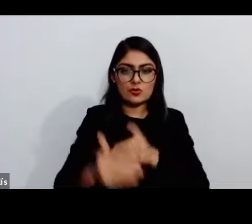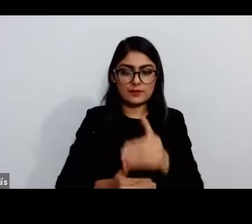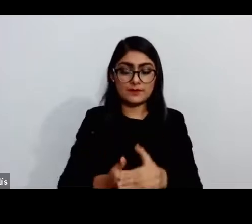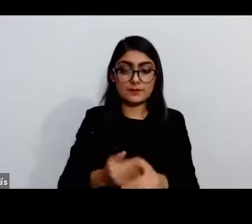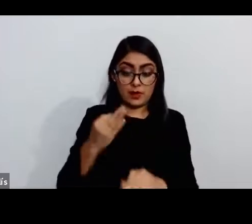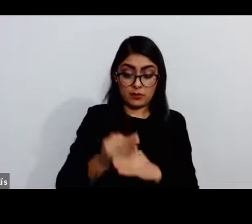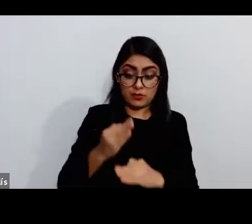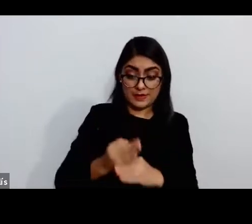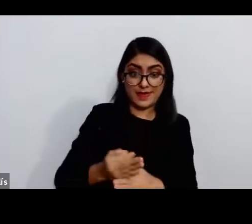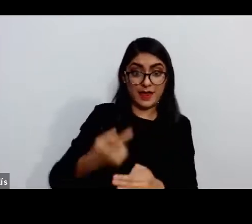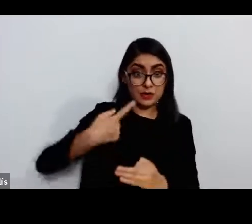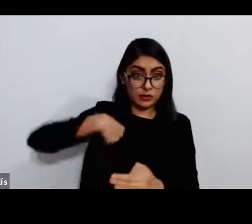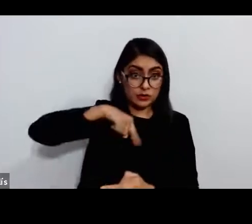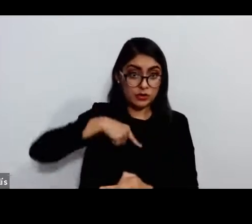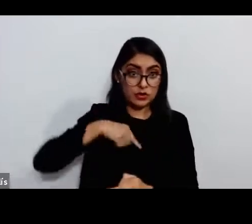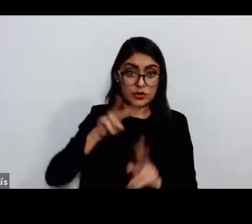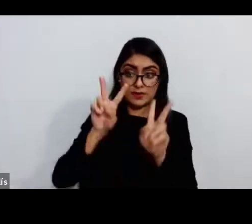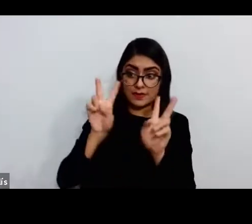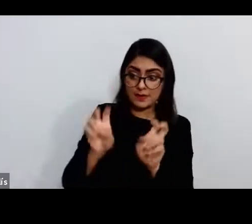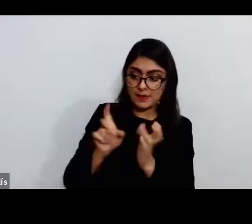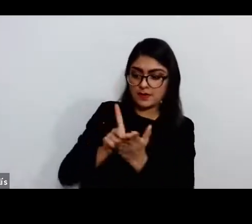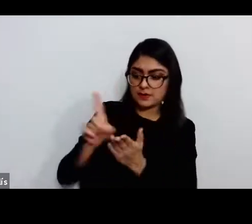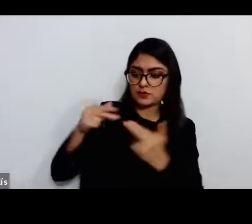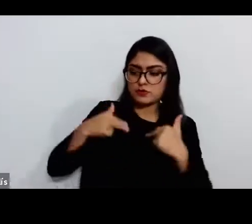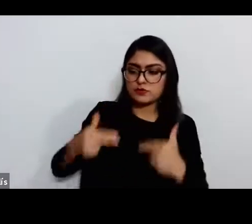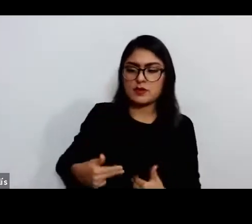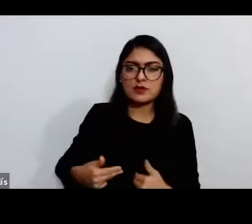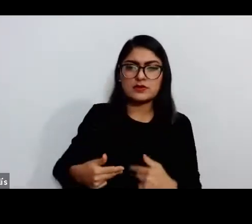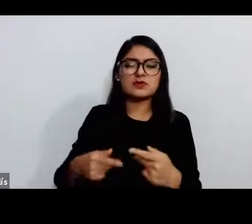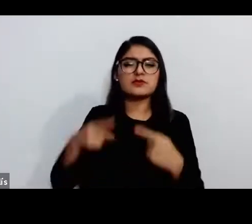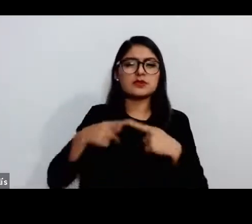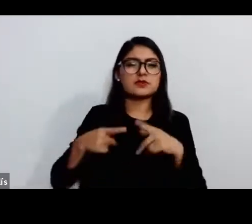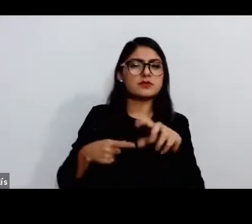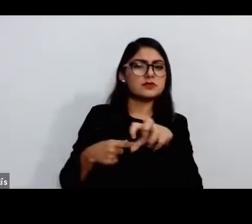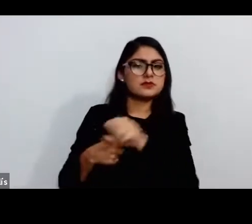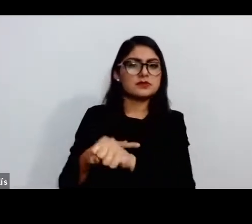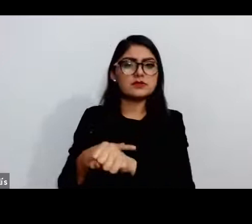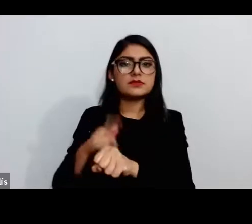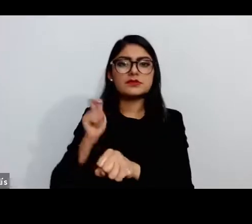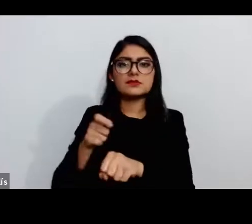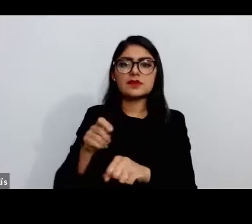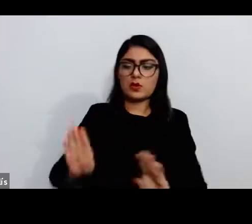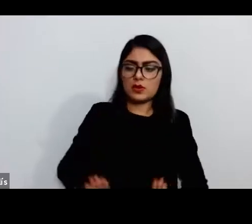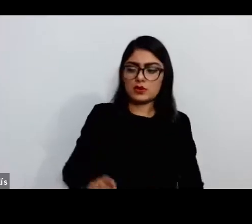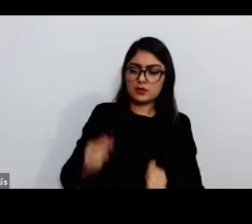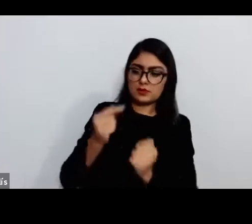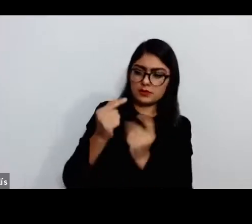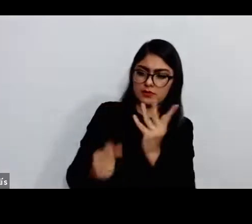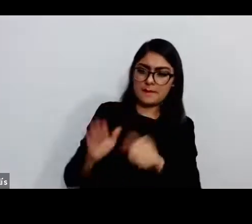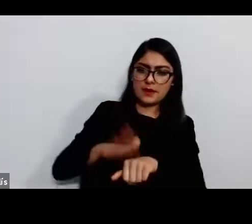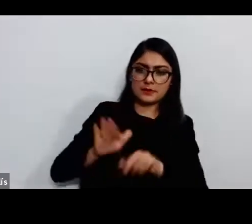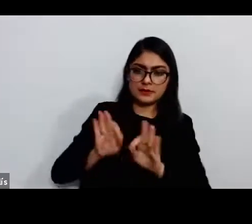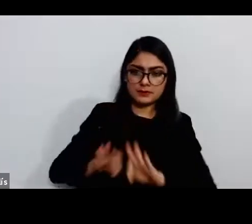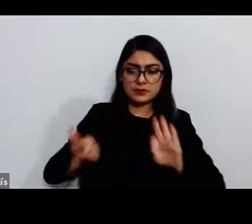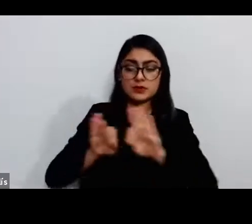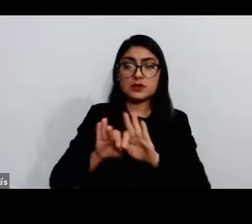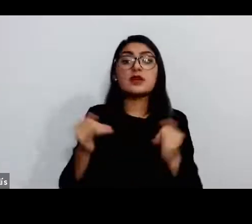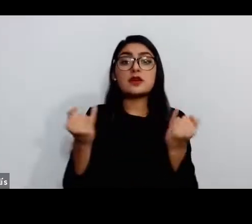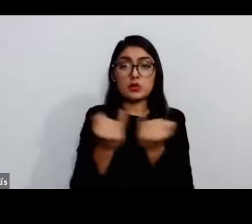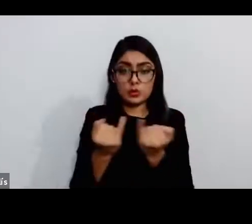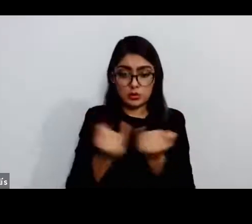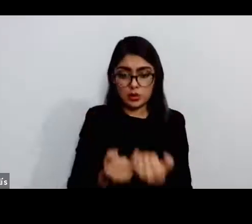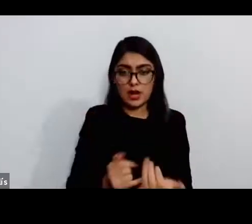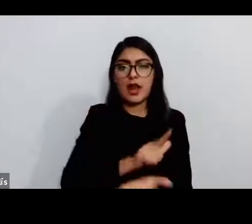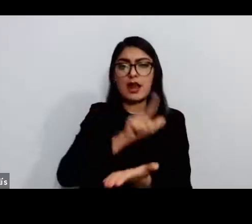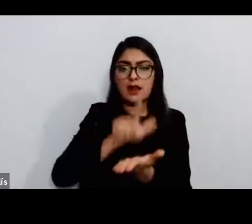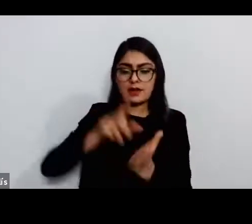hoy en México, a qué nos referimos, cuáles han sido los cambios importantes. Sobre todo y particularmente también hablaremos de la reforma de 2011, que es la reforma